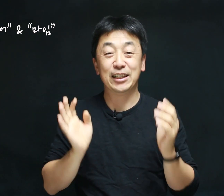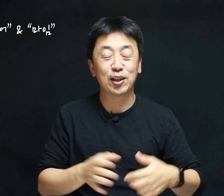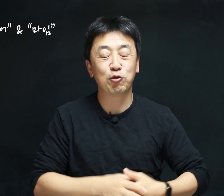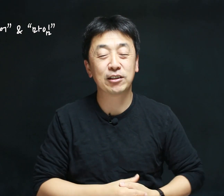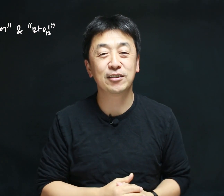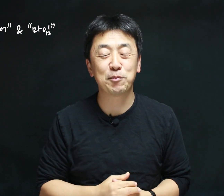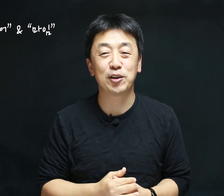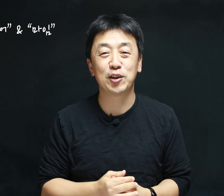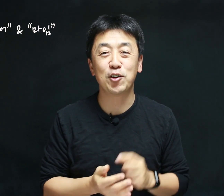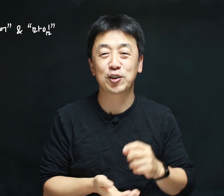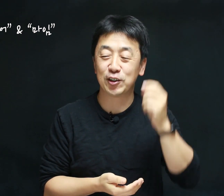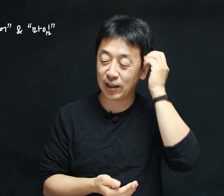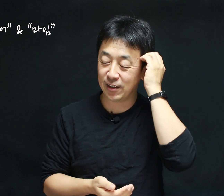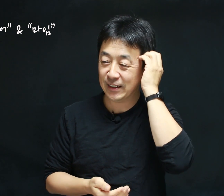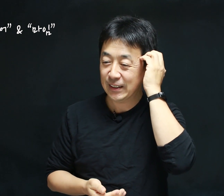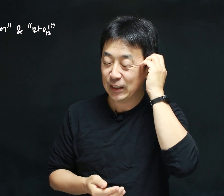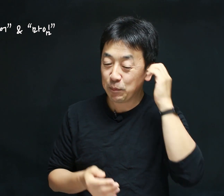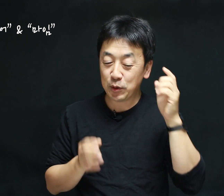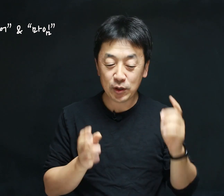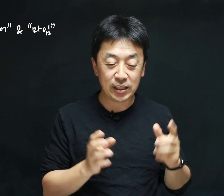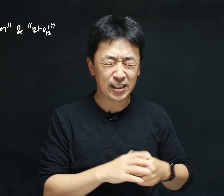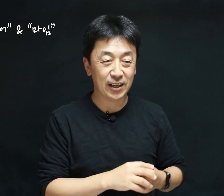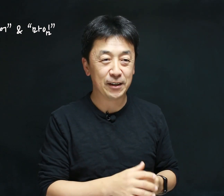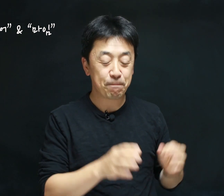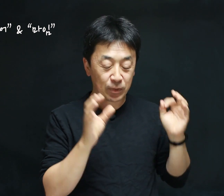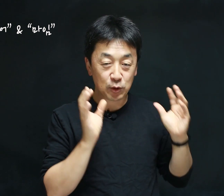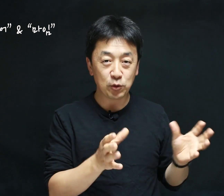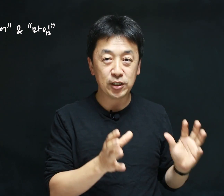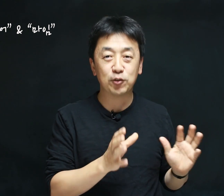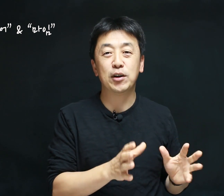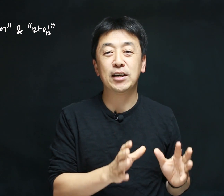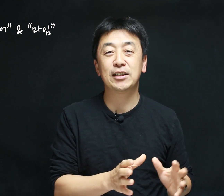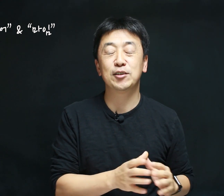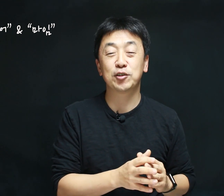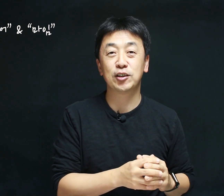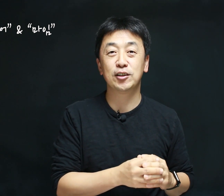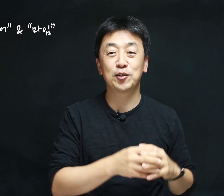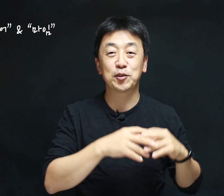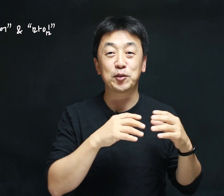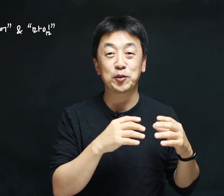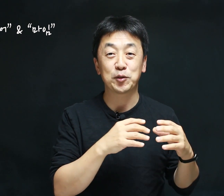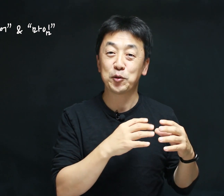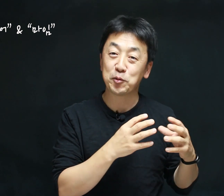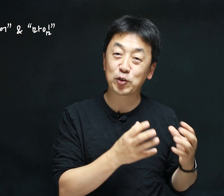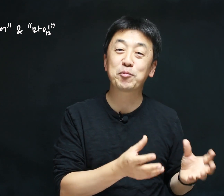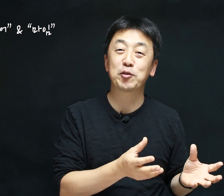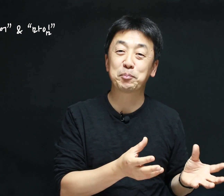이렇게 수화를 쓴다면요 이런 거죠. 표현이 농식수화를 우선은 조금 더 쉽다고